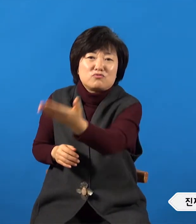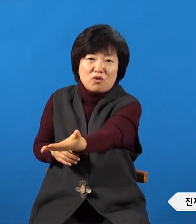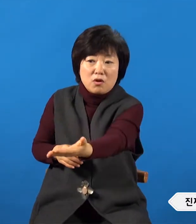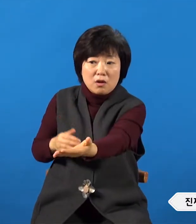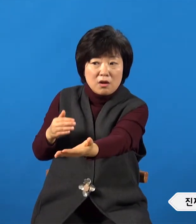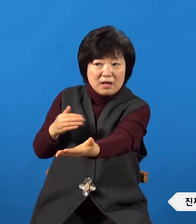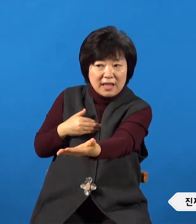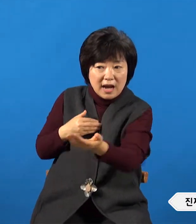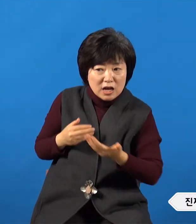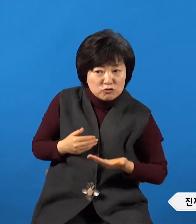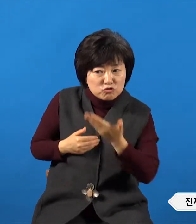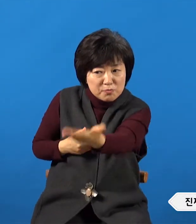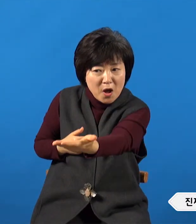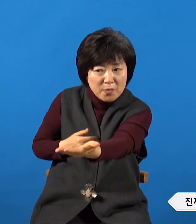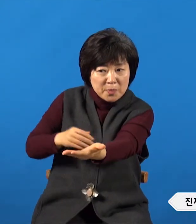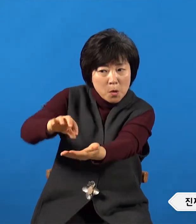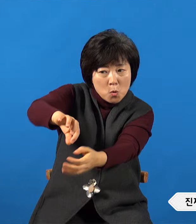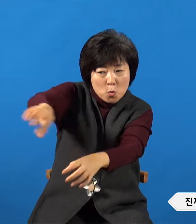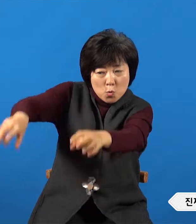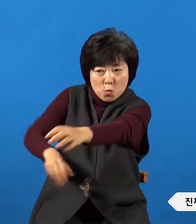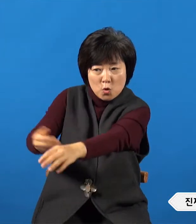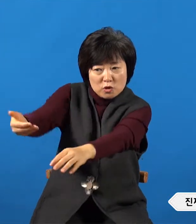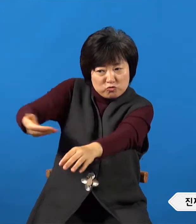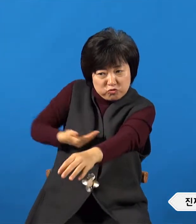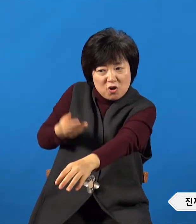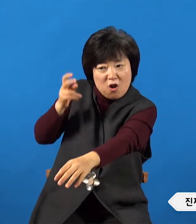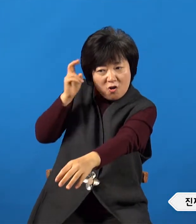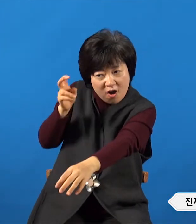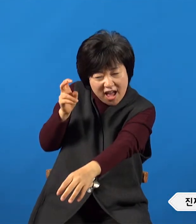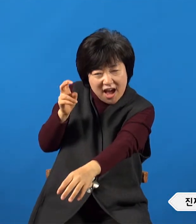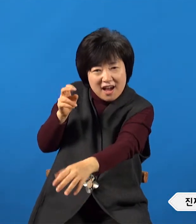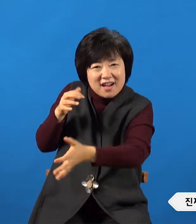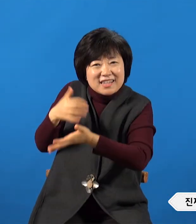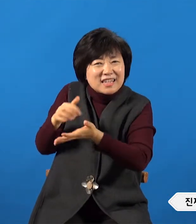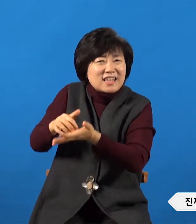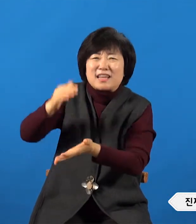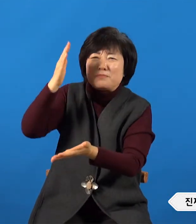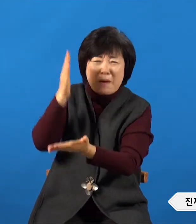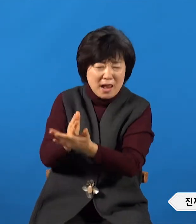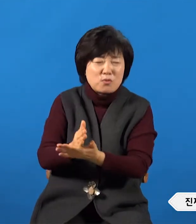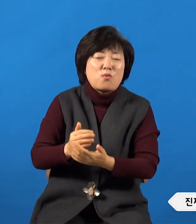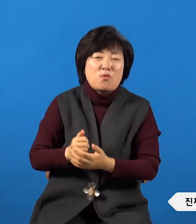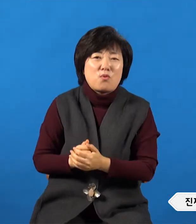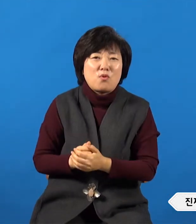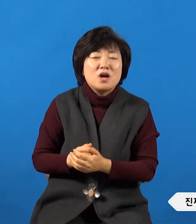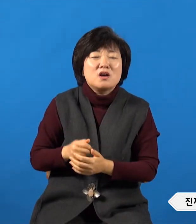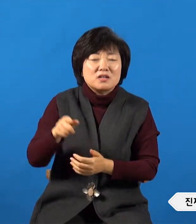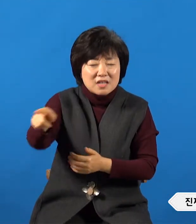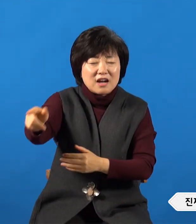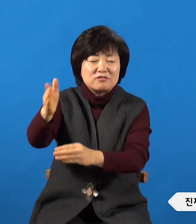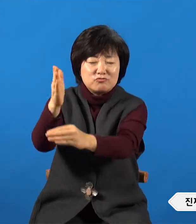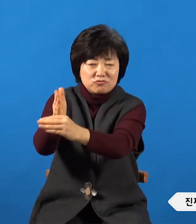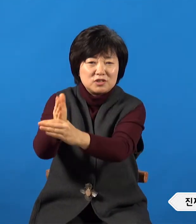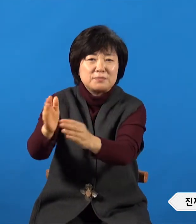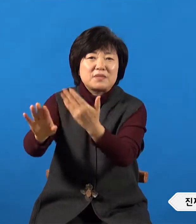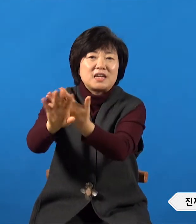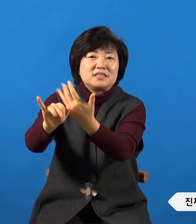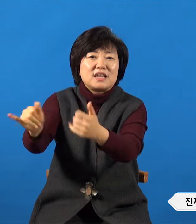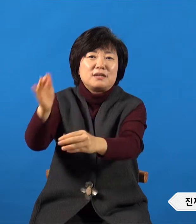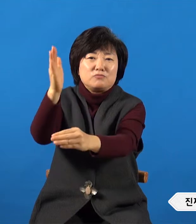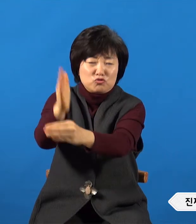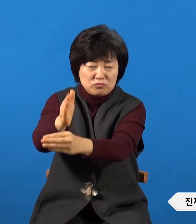걸 계산하고 하는 행동이 아니라 주는 것으로 그들을 중심으로 상대방